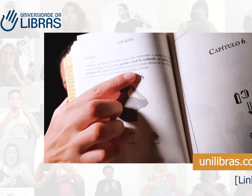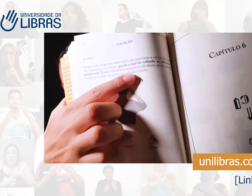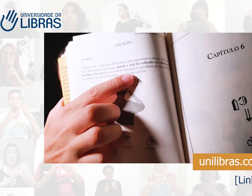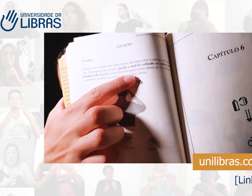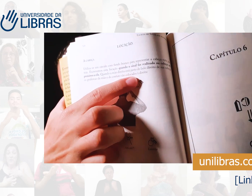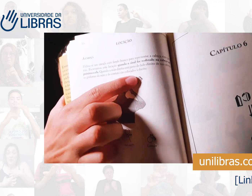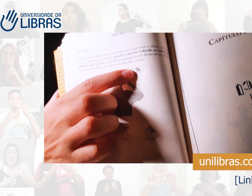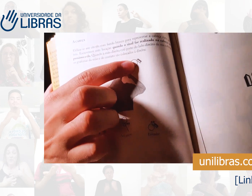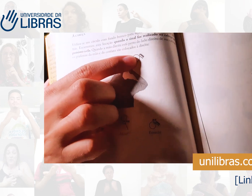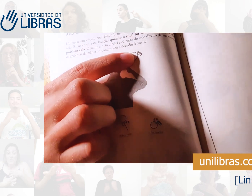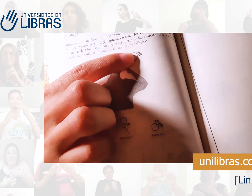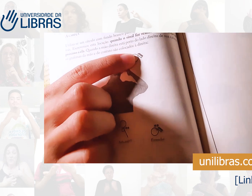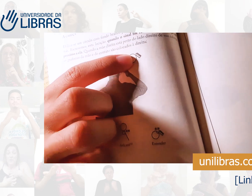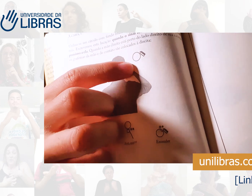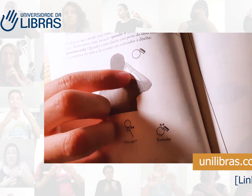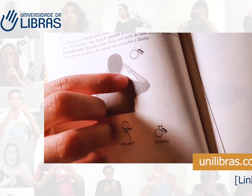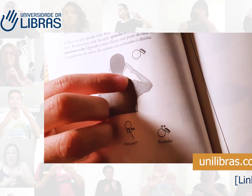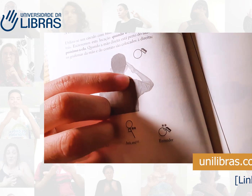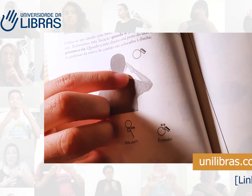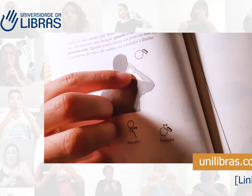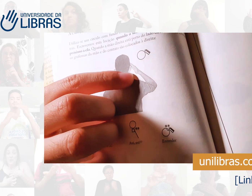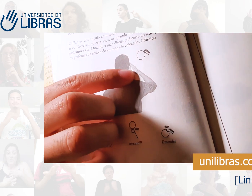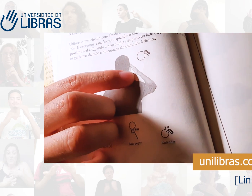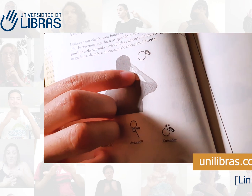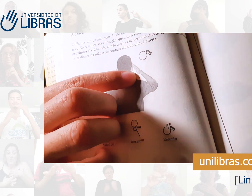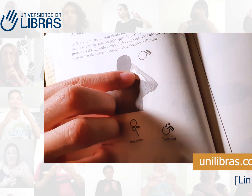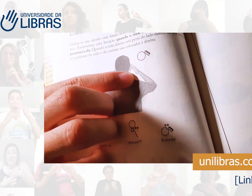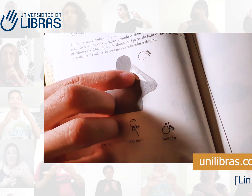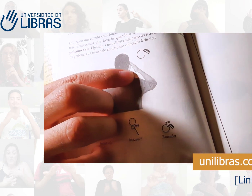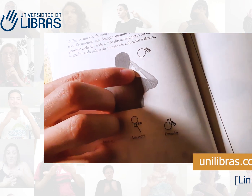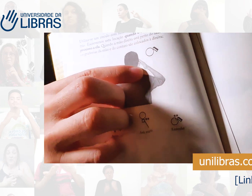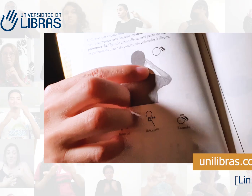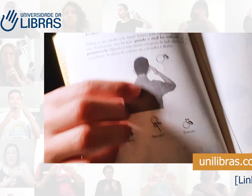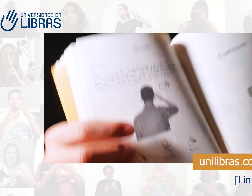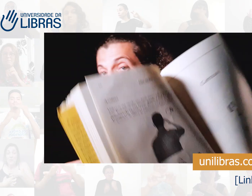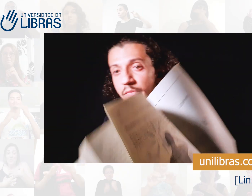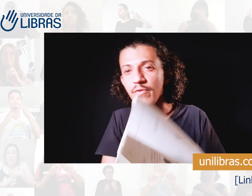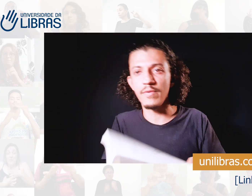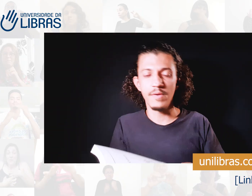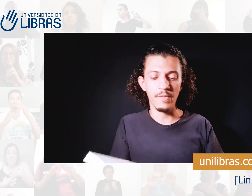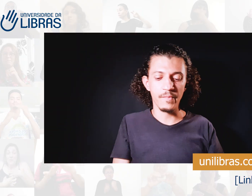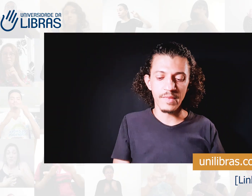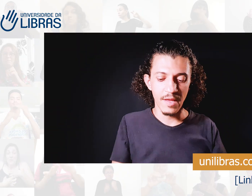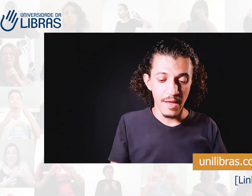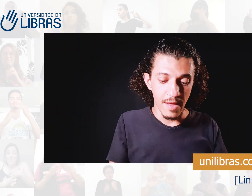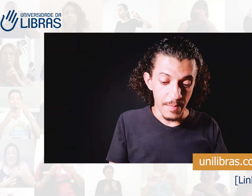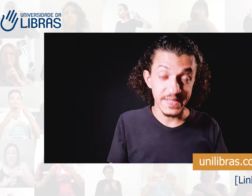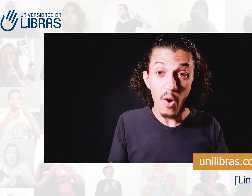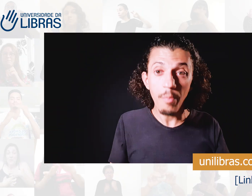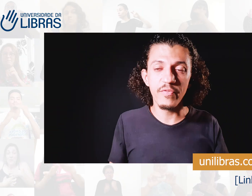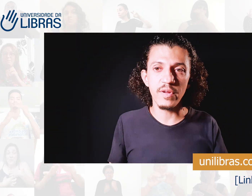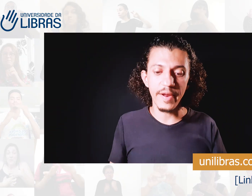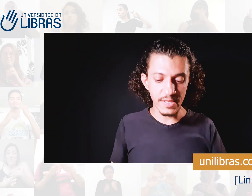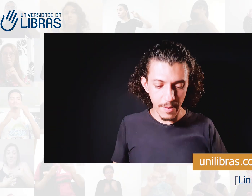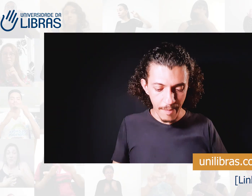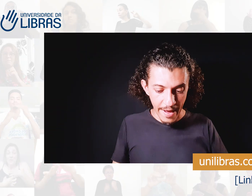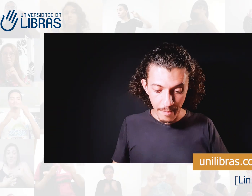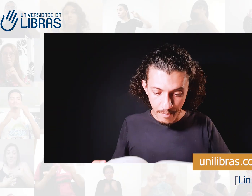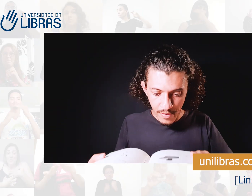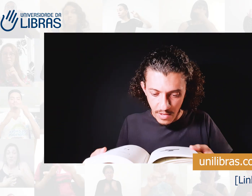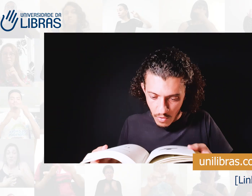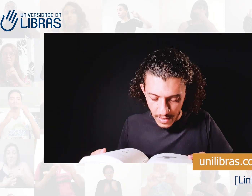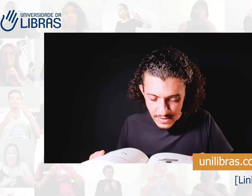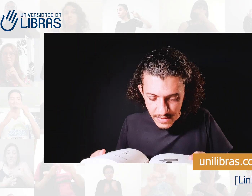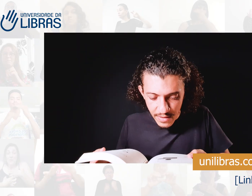inclinada. Por que a mão aqui está inclinada? Porque na sinalização também está inclinada. Óbvio. Mas é óbvio, na hora que você